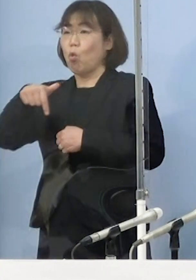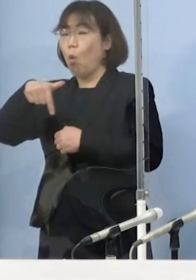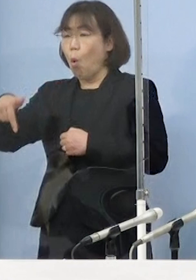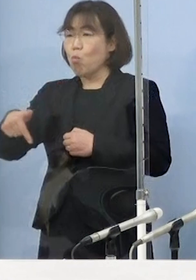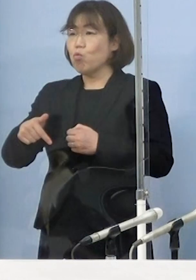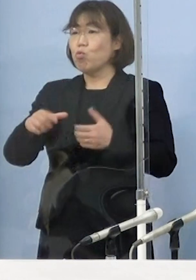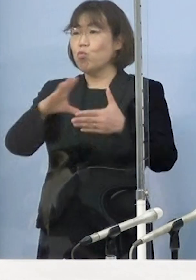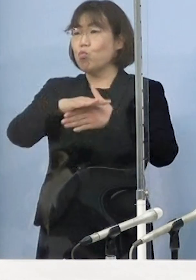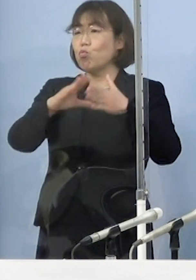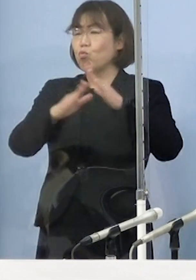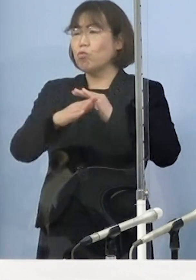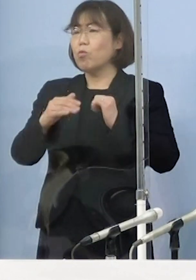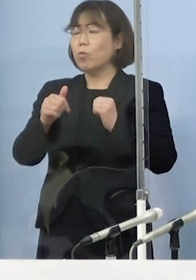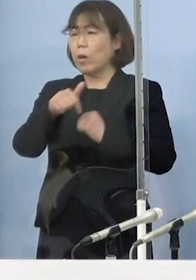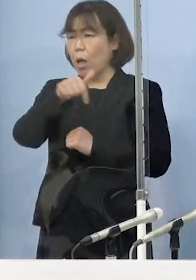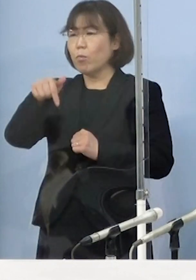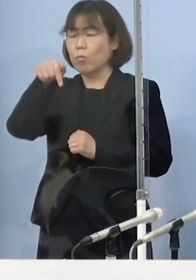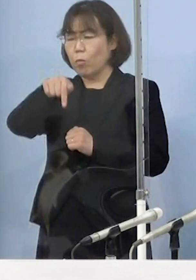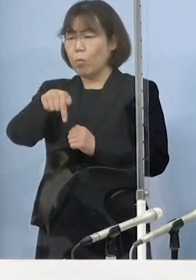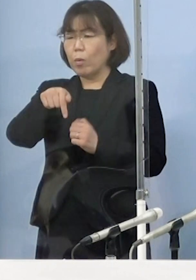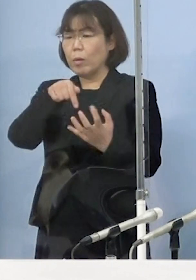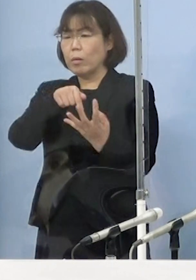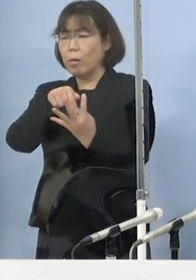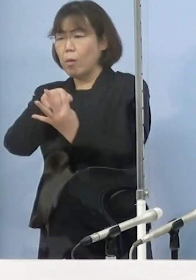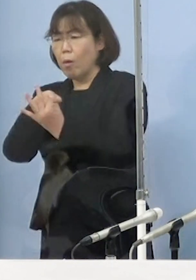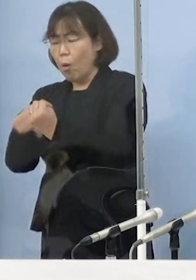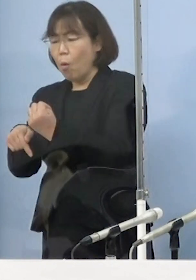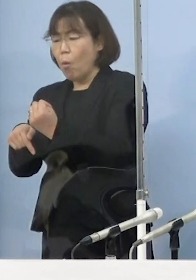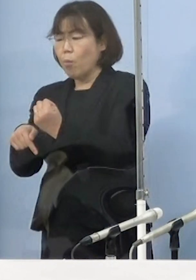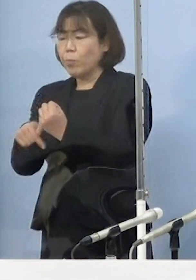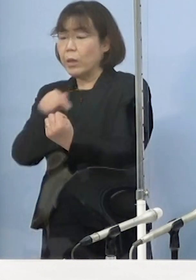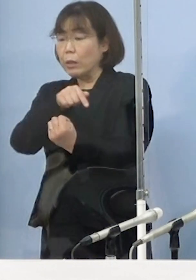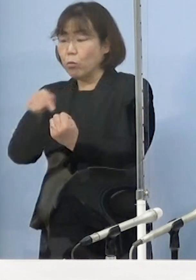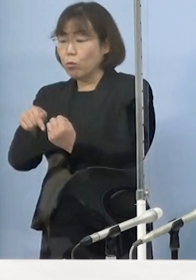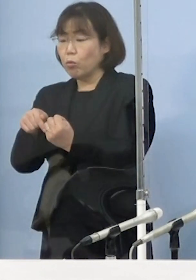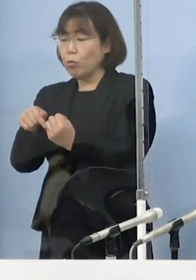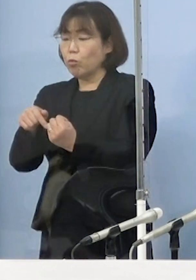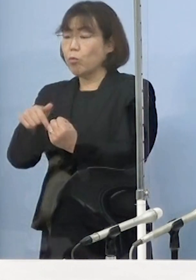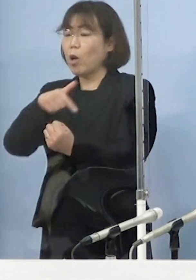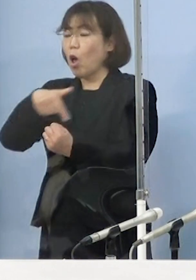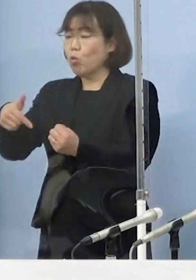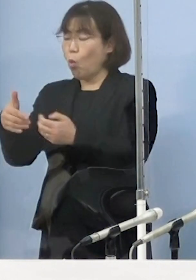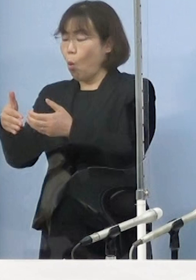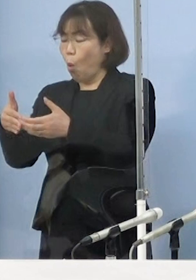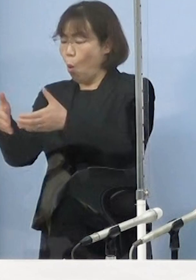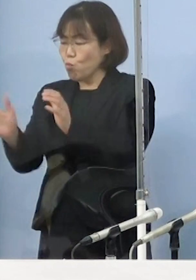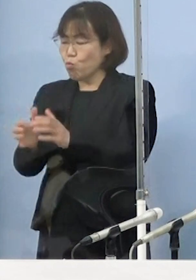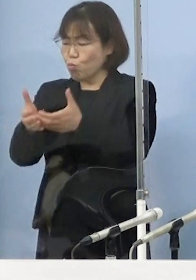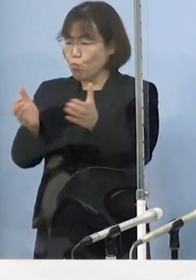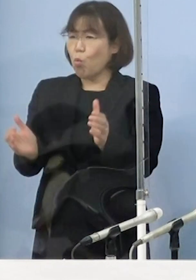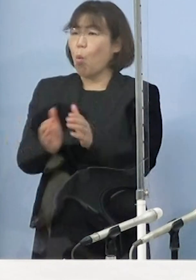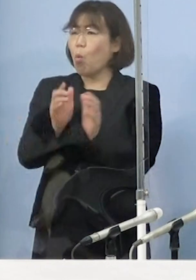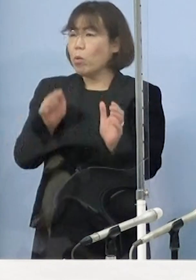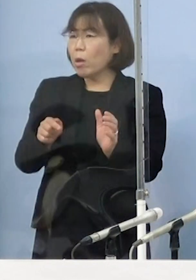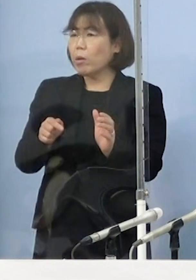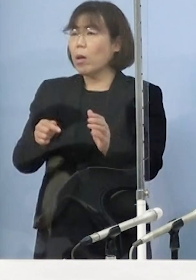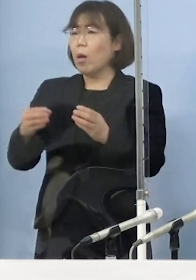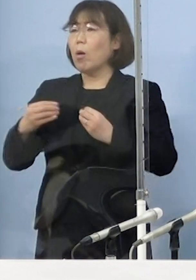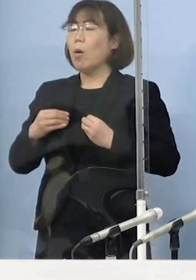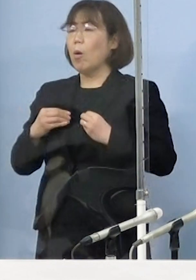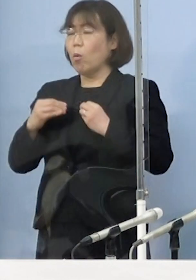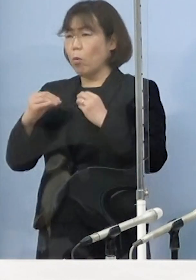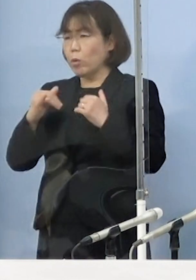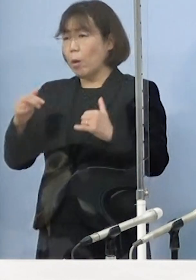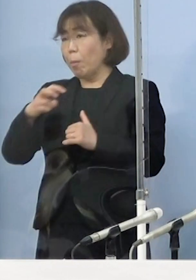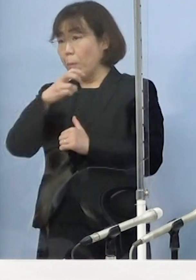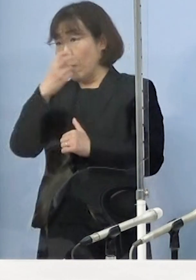通して複数の部活動、この中で陽性者が出、結果として大きなクラスターになってしまう、学校の